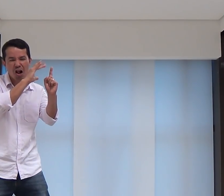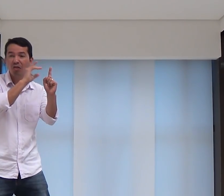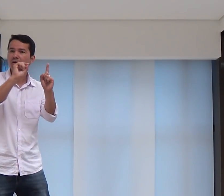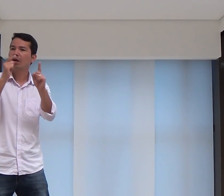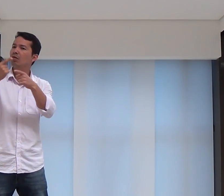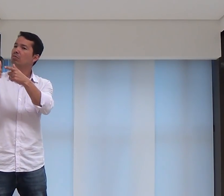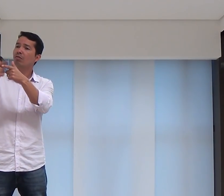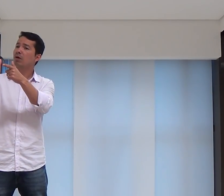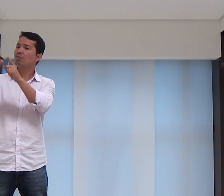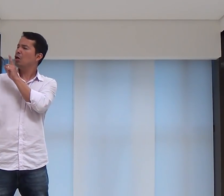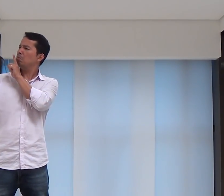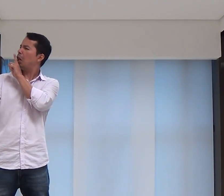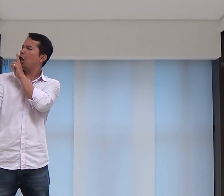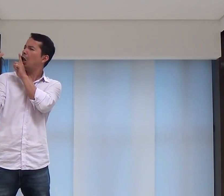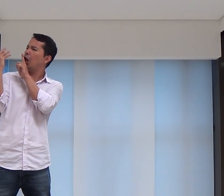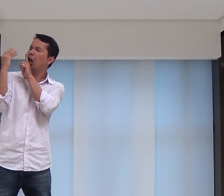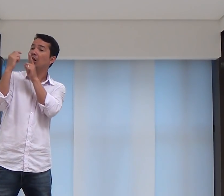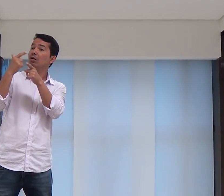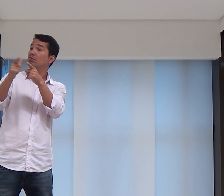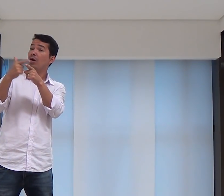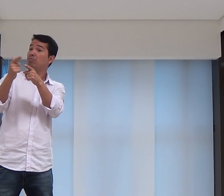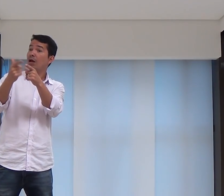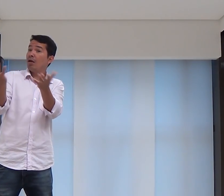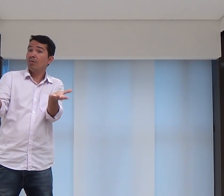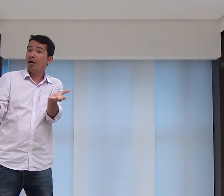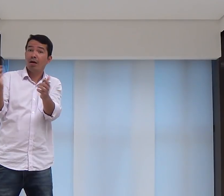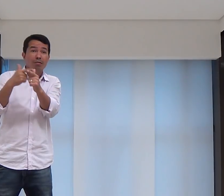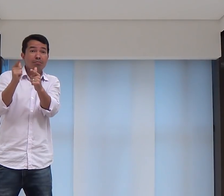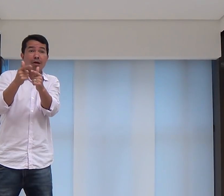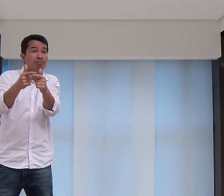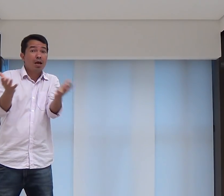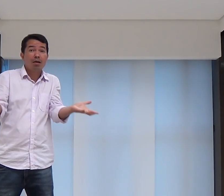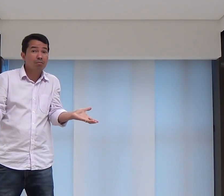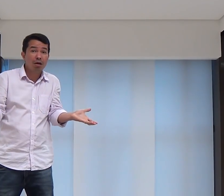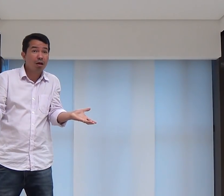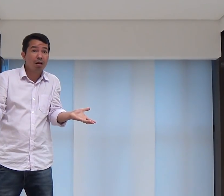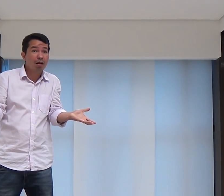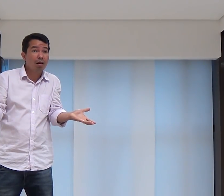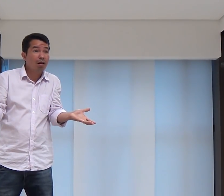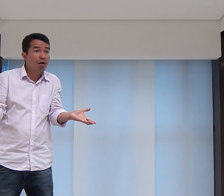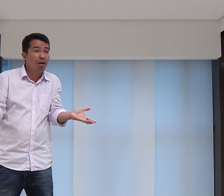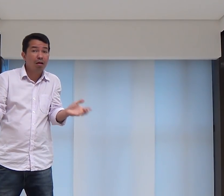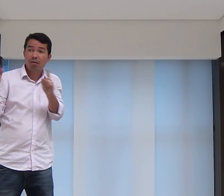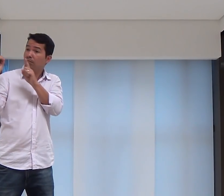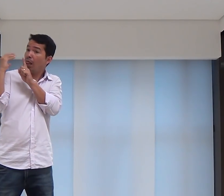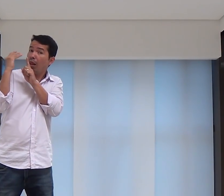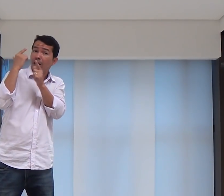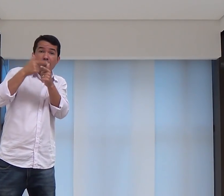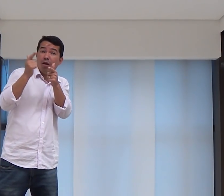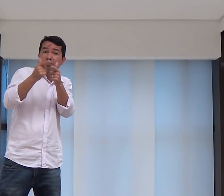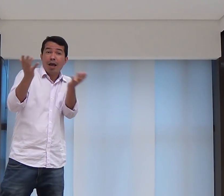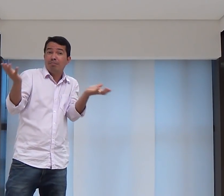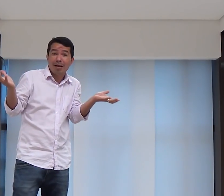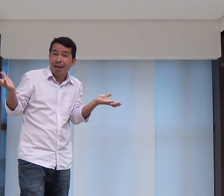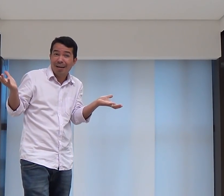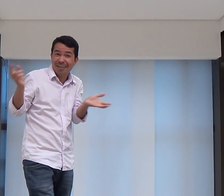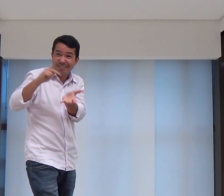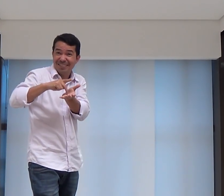né, solta aquele fogo, né, das várias cabeças. O fogo é problema, simboliza problema pra gente. Problemas